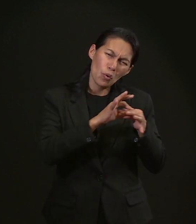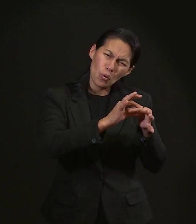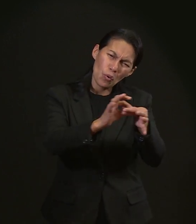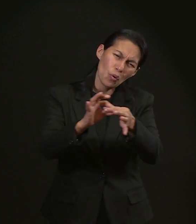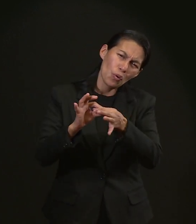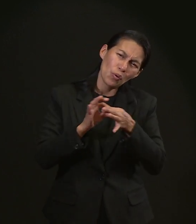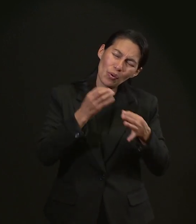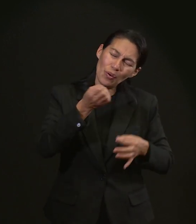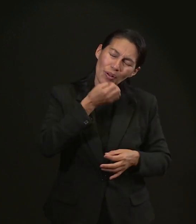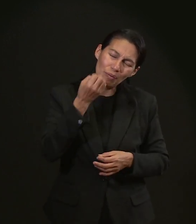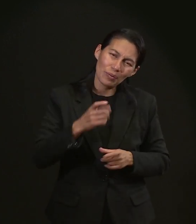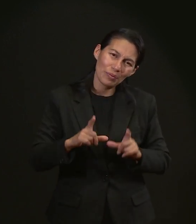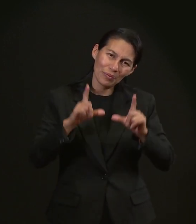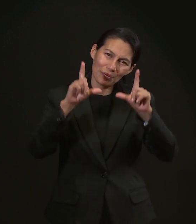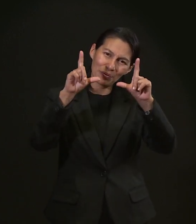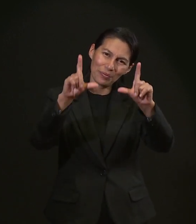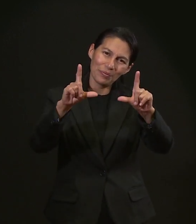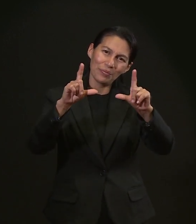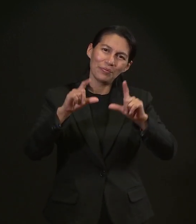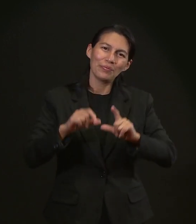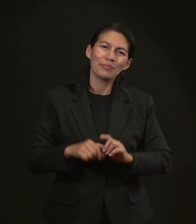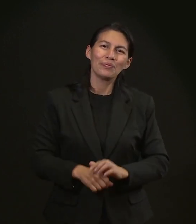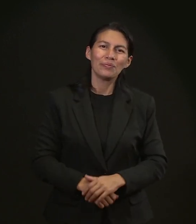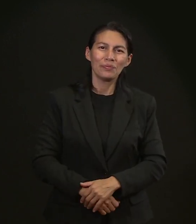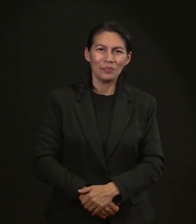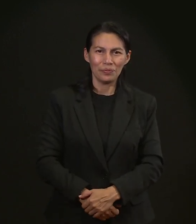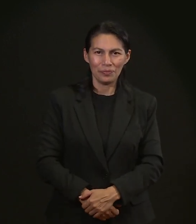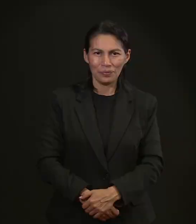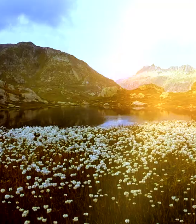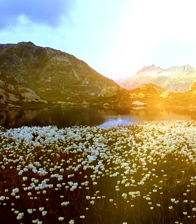juntos oremos por ellos escuchemos